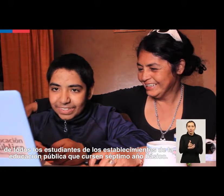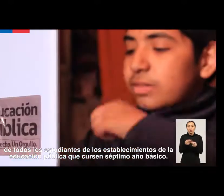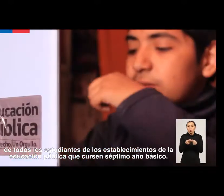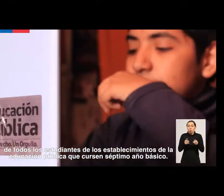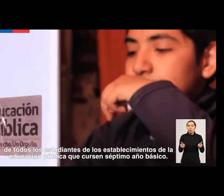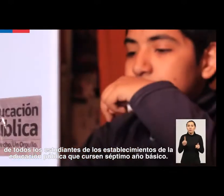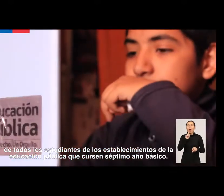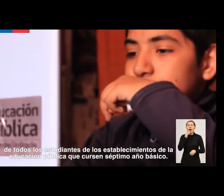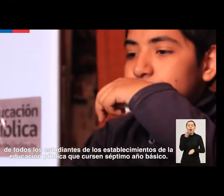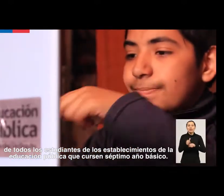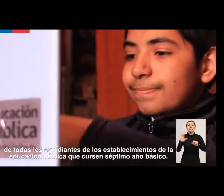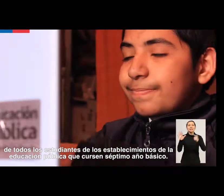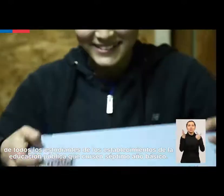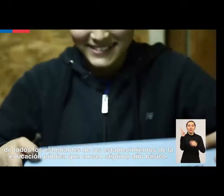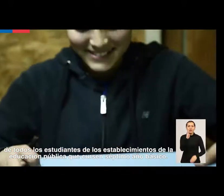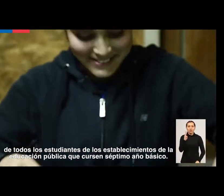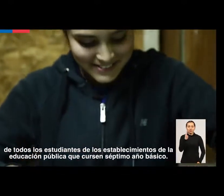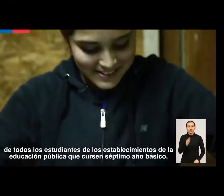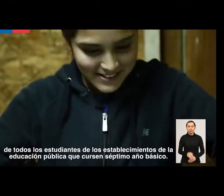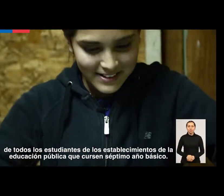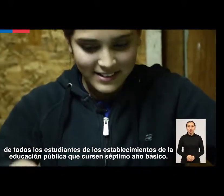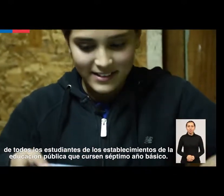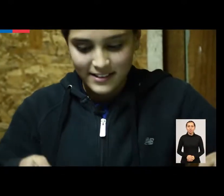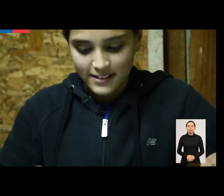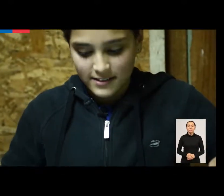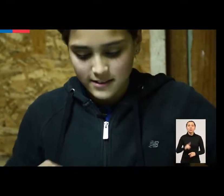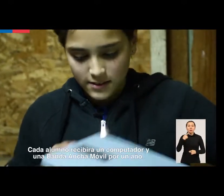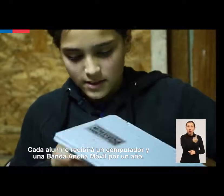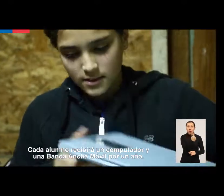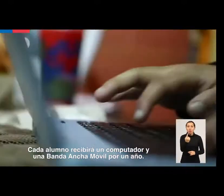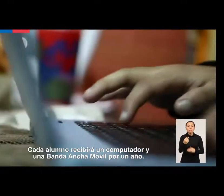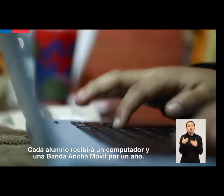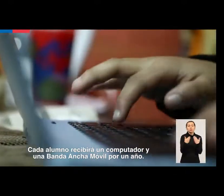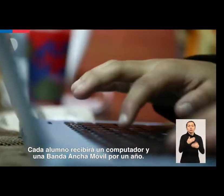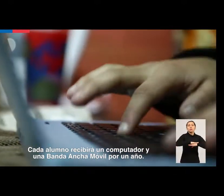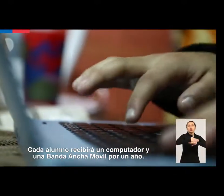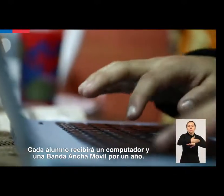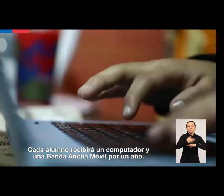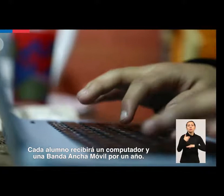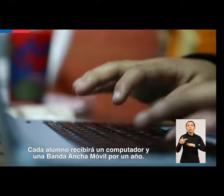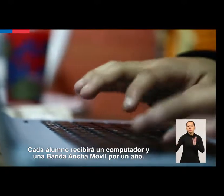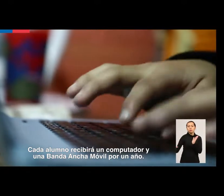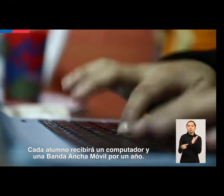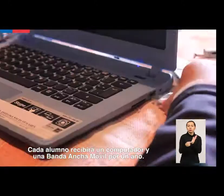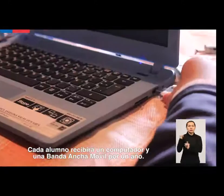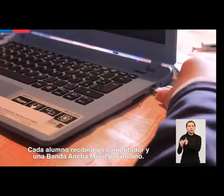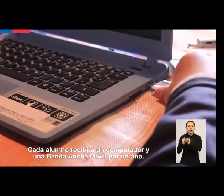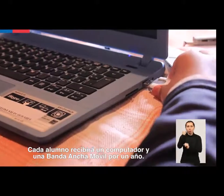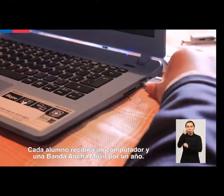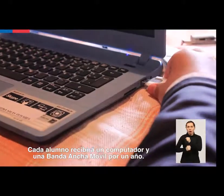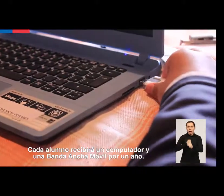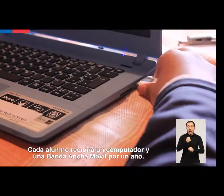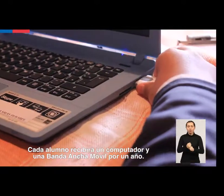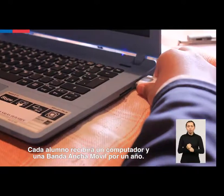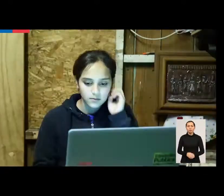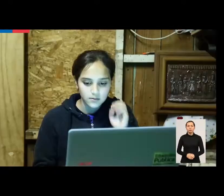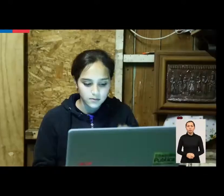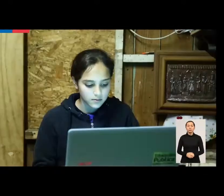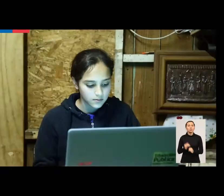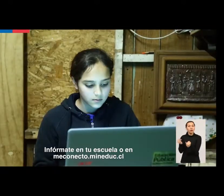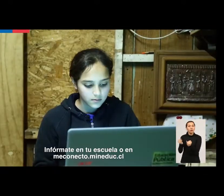establecimientos de educación pública que cursan séptimo año básico. Cada alumno recibirá un computador y una banda ancha móvil por un